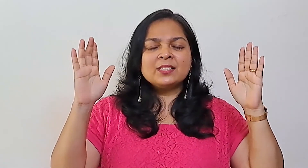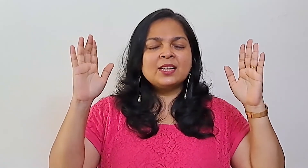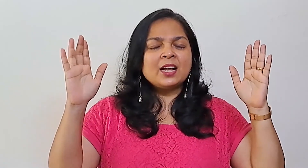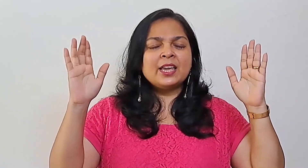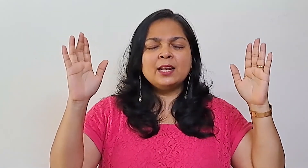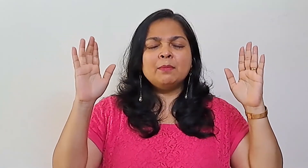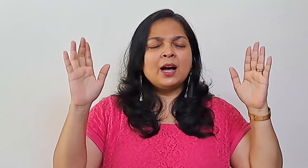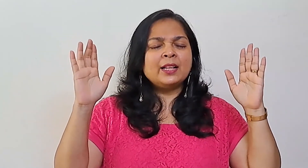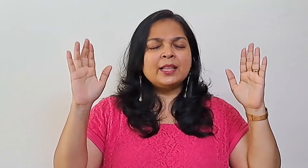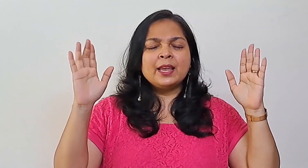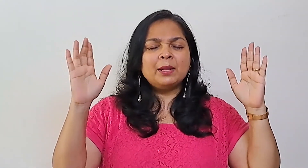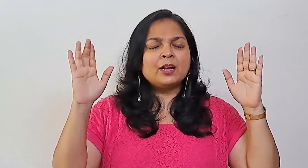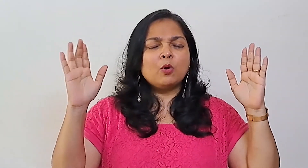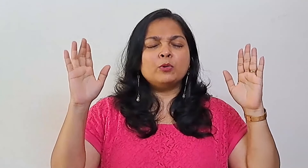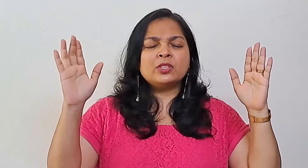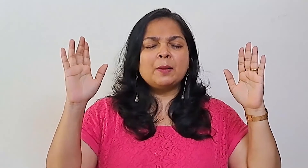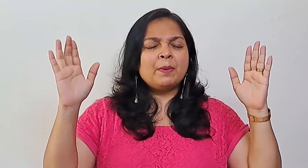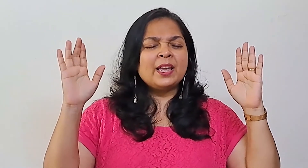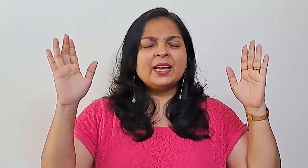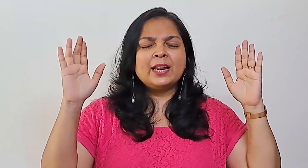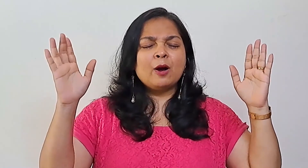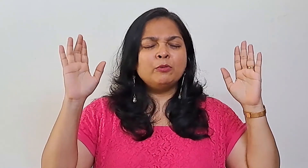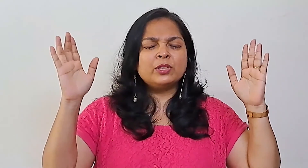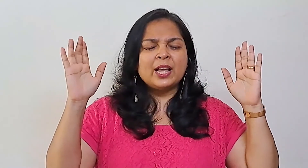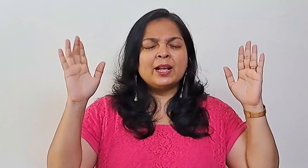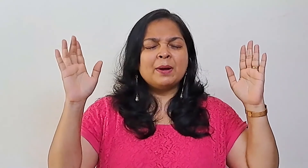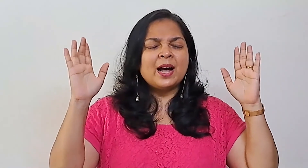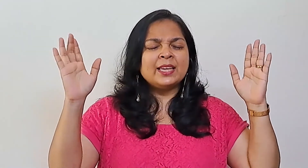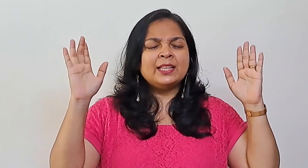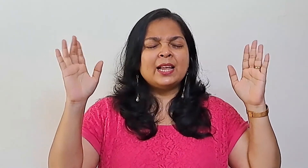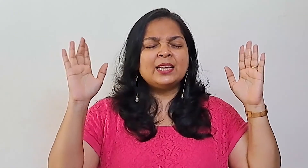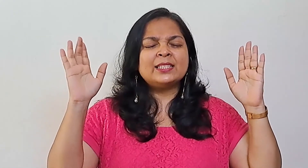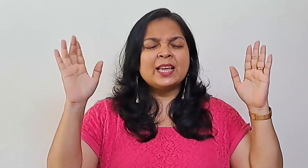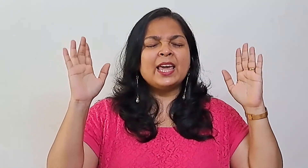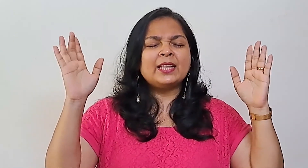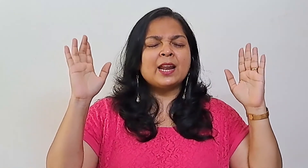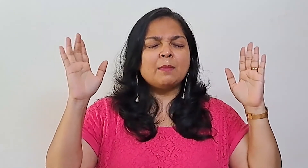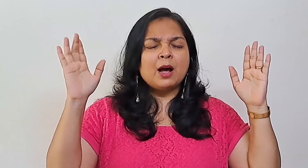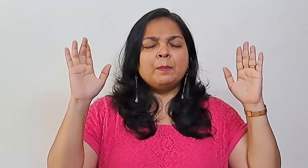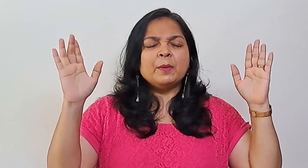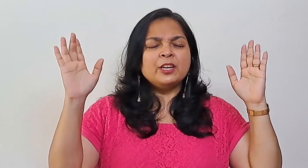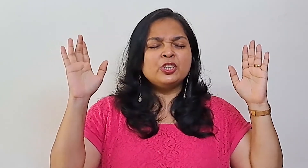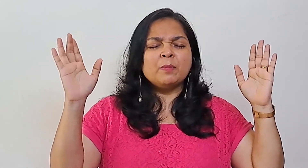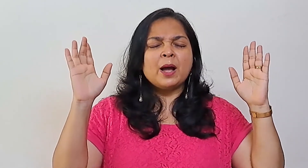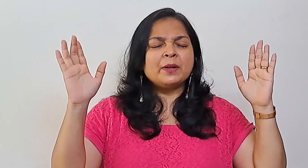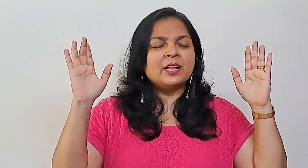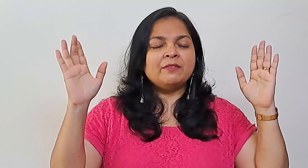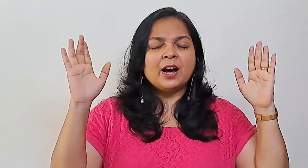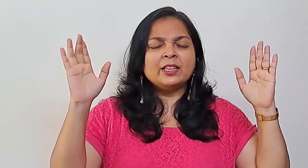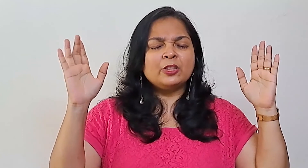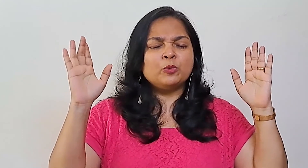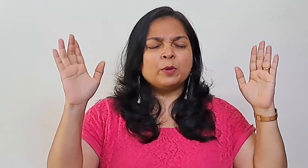ਸਕਦੇ ਹੋ। ਪਿਤਾ ਪਰਮੇਸ਼ਵਰ ਧੰਨਵਾਦ, ਪਿਤਾ ਪਰਮੇਸ਼ਵਰ ਧੰਨਵਾਦ, ਧੰਨਵਾਦ। ਅਸੀਂ ਧੰਨਵਾਦ ਕਰਦੇ ਹਾਂ ਪਿਤਾ